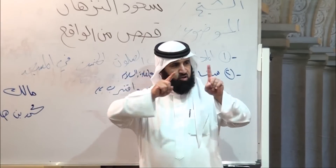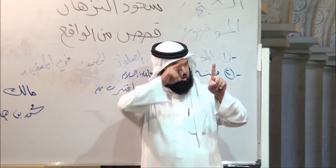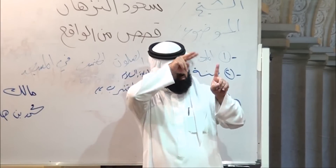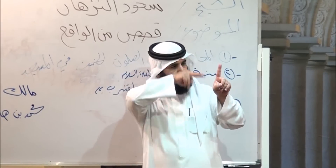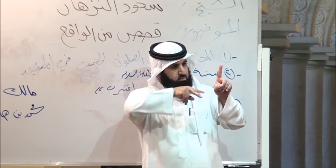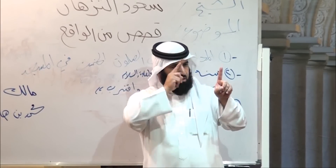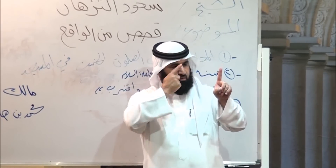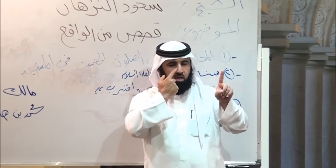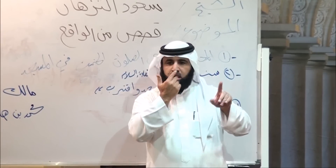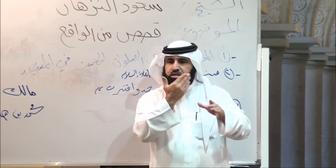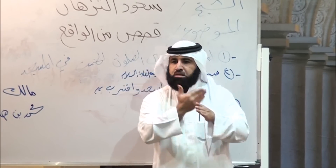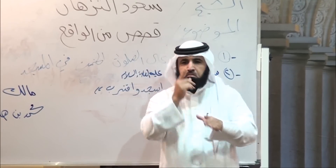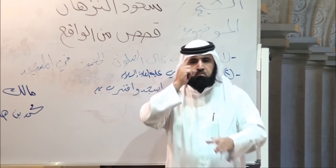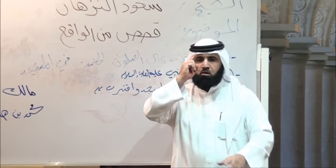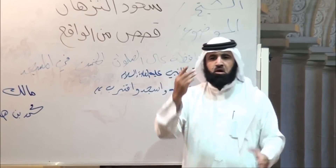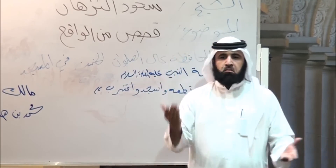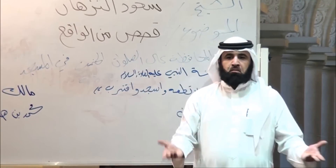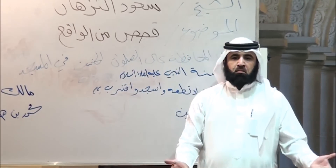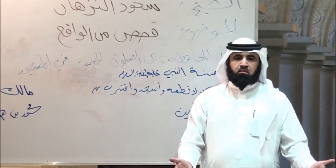قال